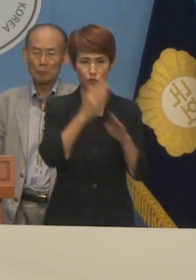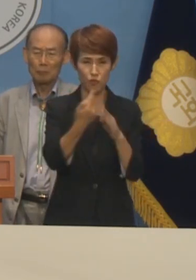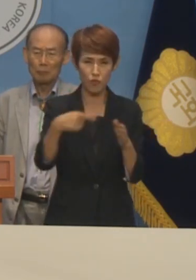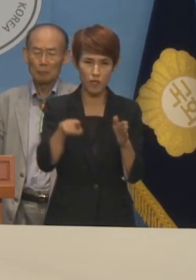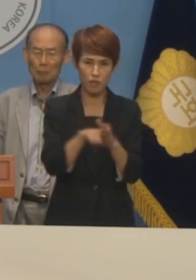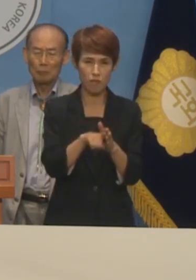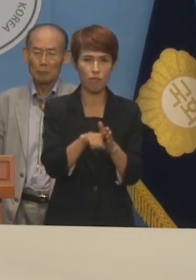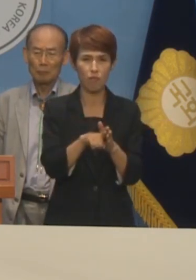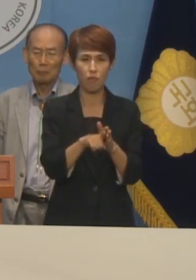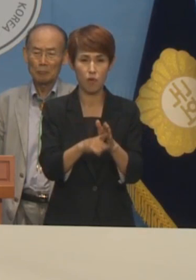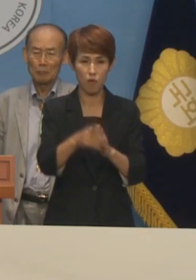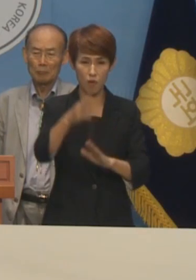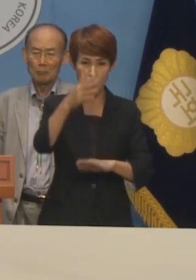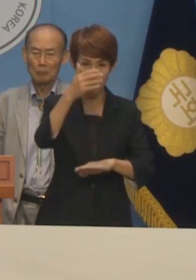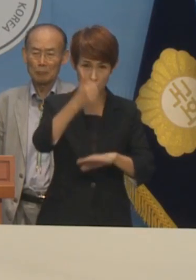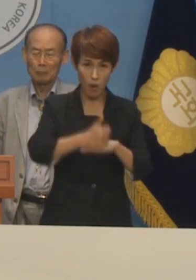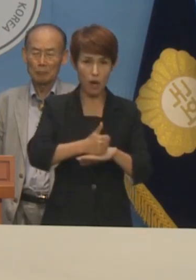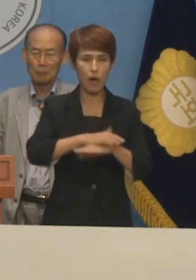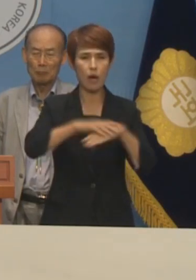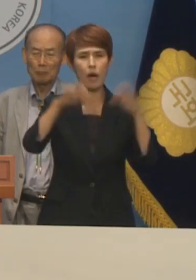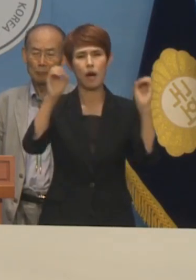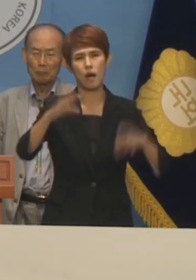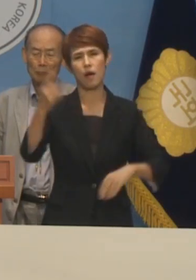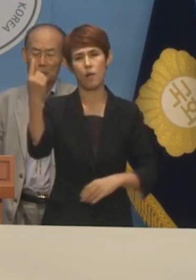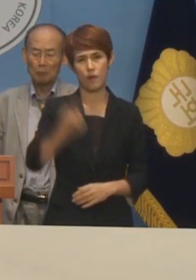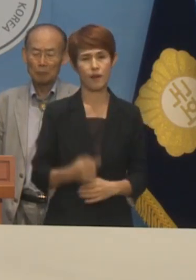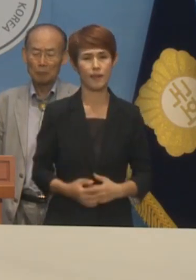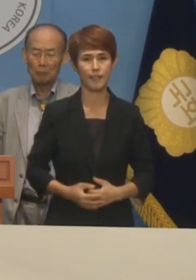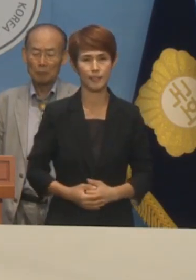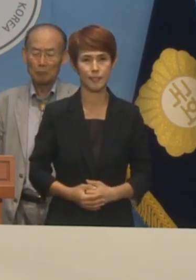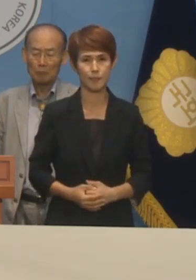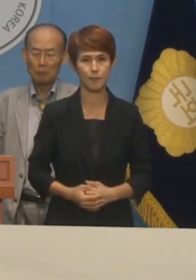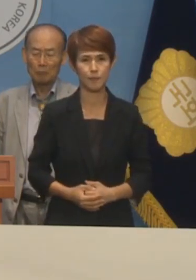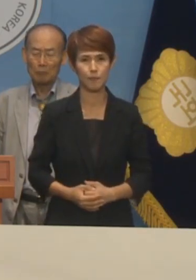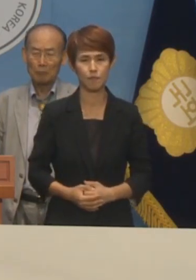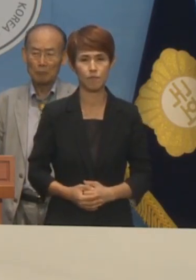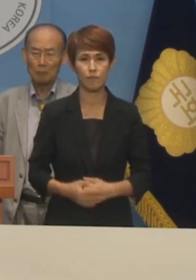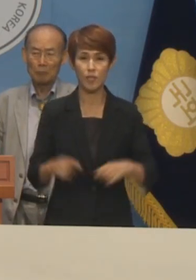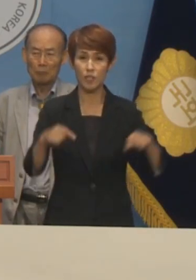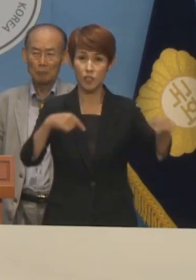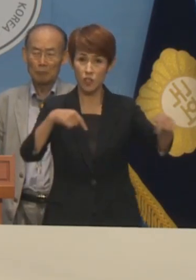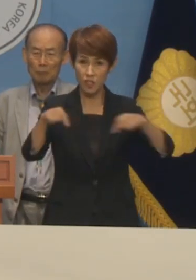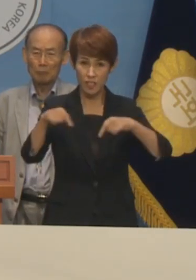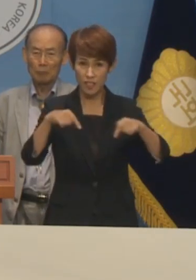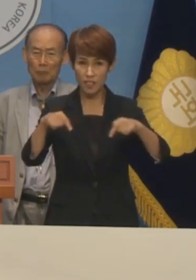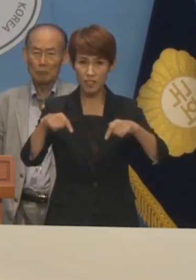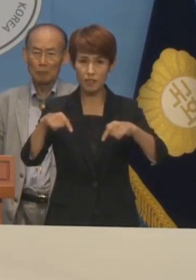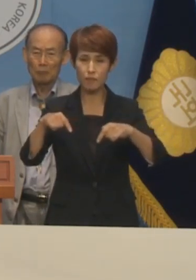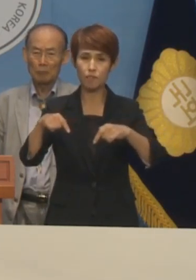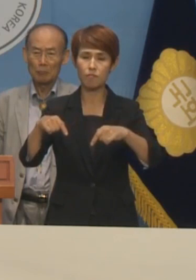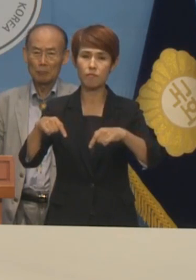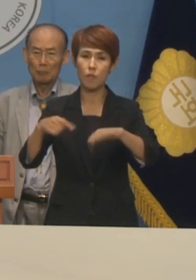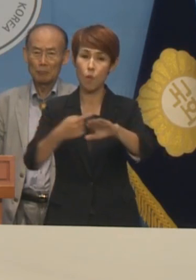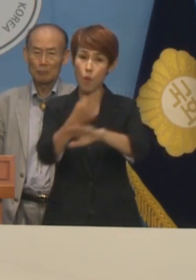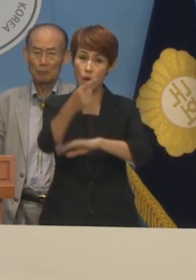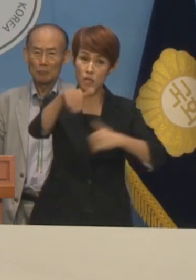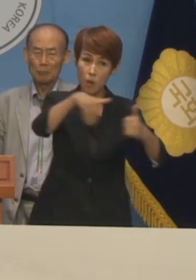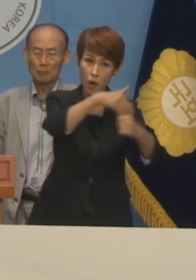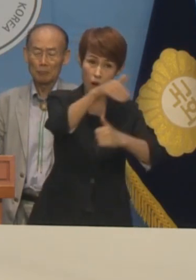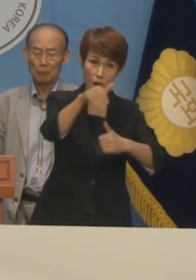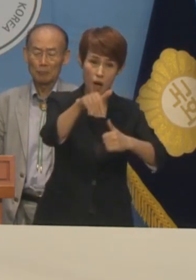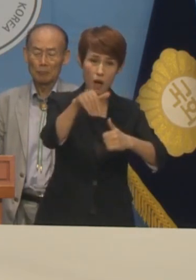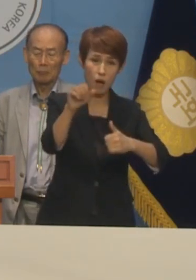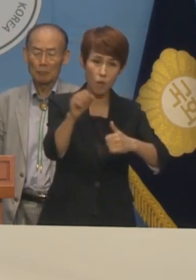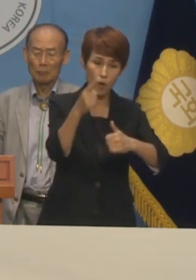성과는 하루아침에 잿더미로 변하게 될 것이다. 따라서 정세는 외부적 상황에 의해 규정되기도